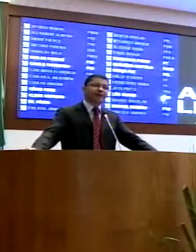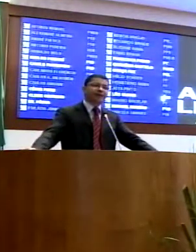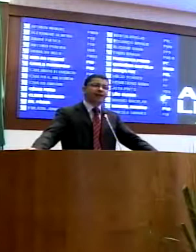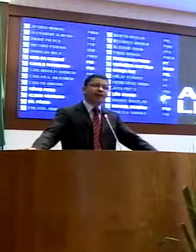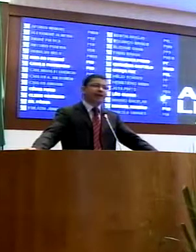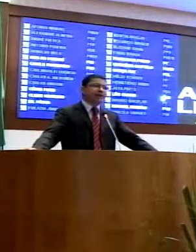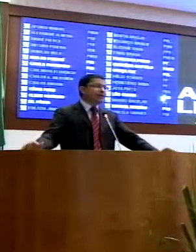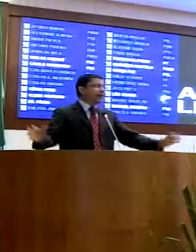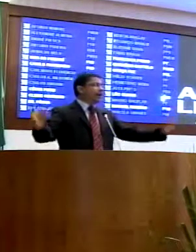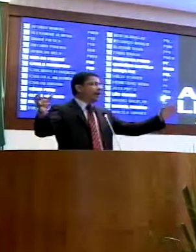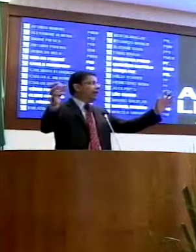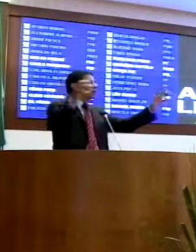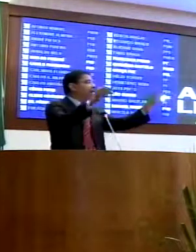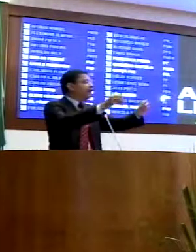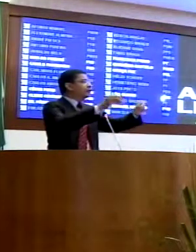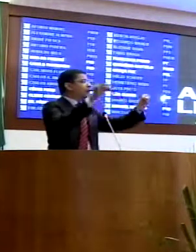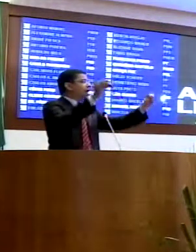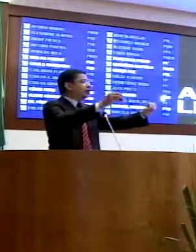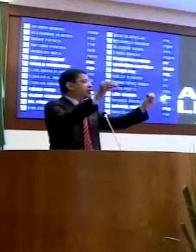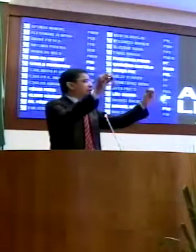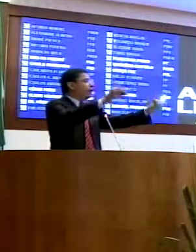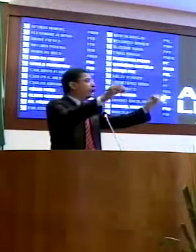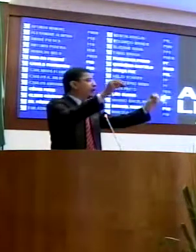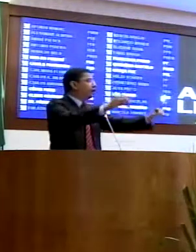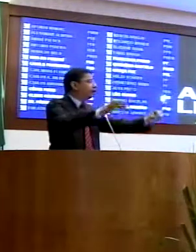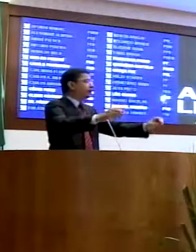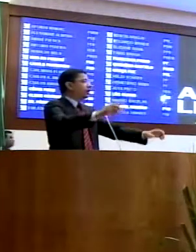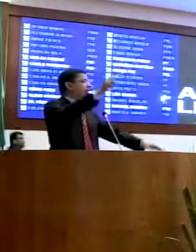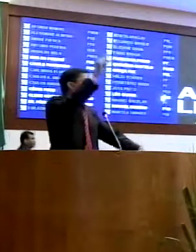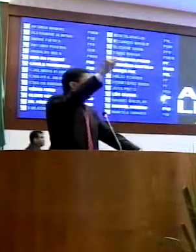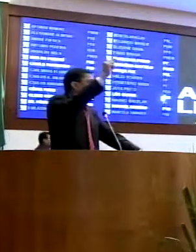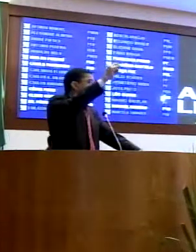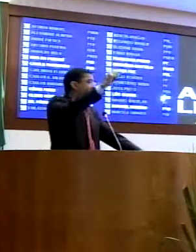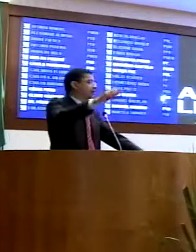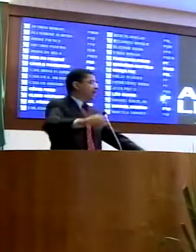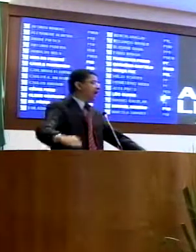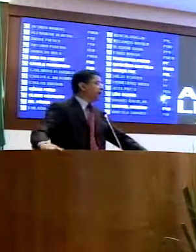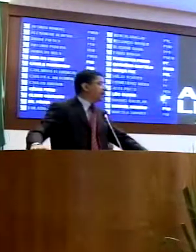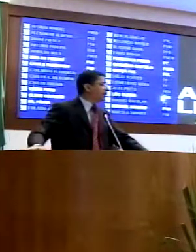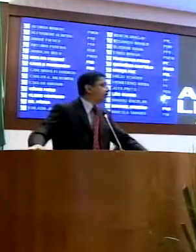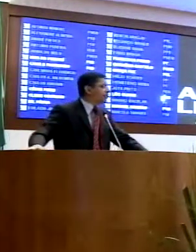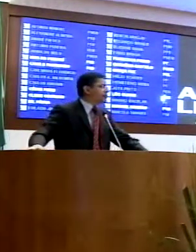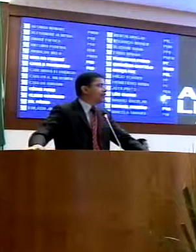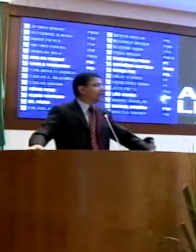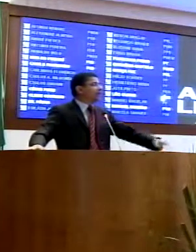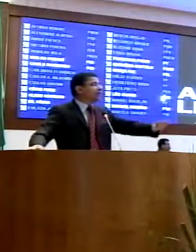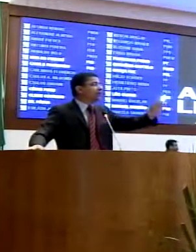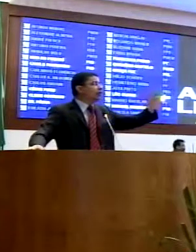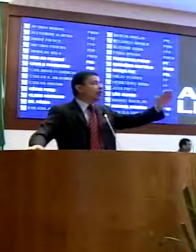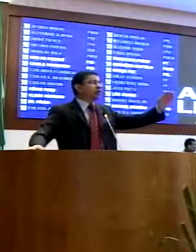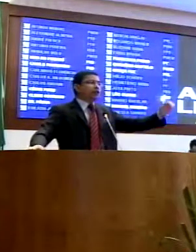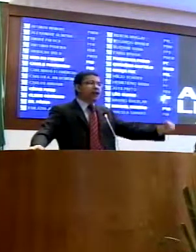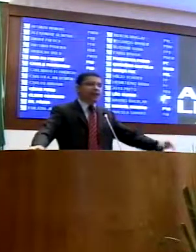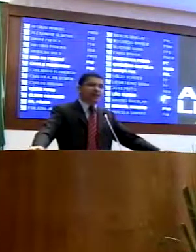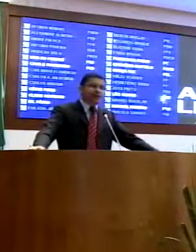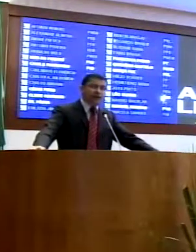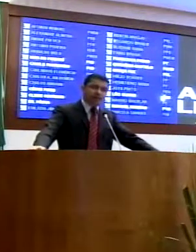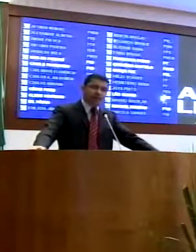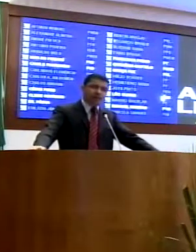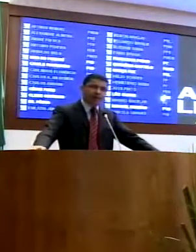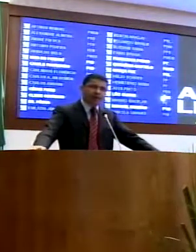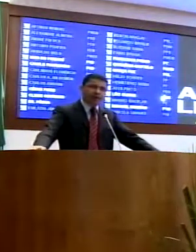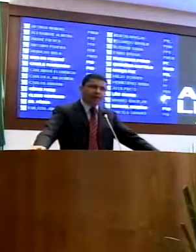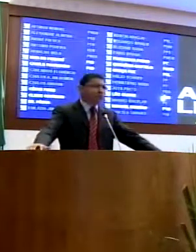pilha, entravam os flashes ao vivo, lá da penitenciária de Pedrinhas, dando conta da